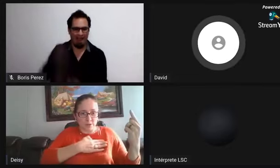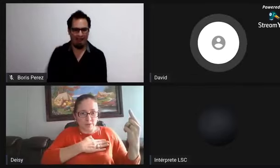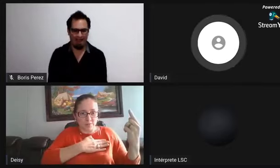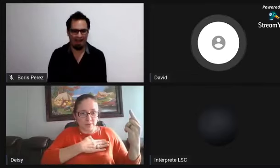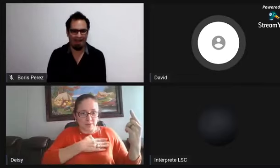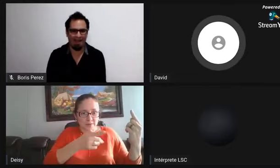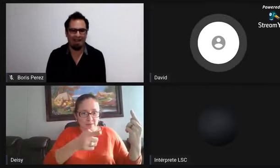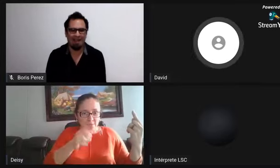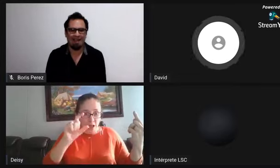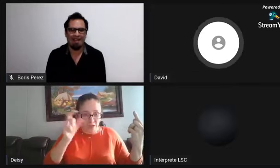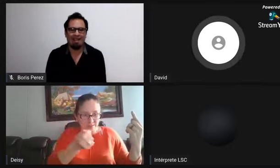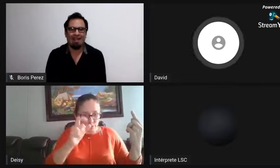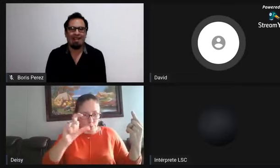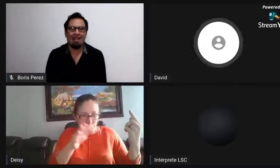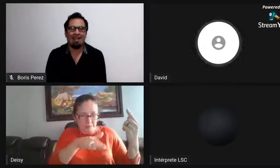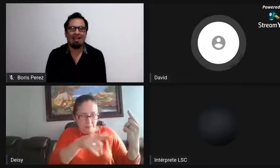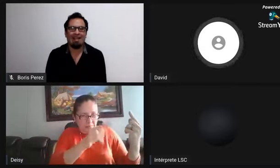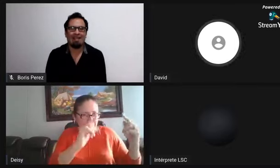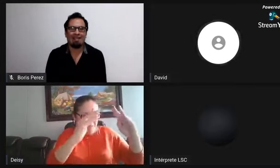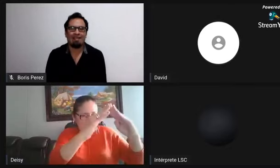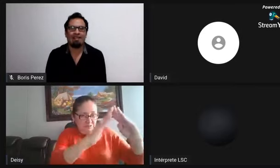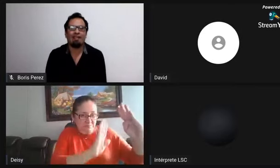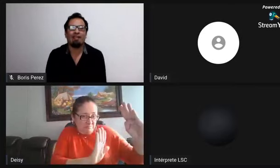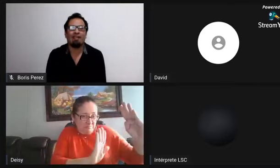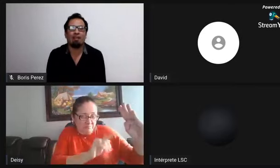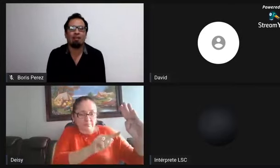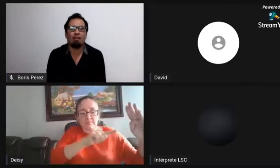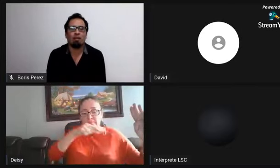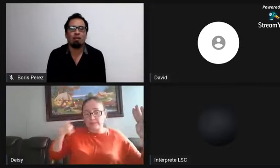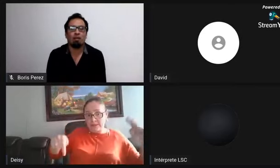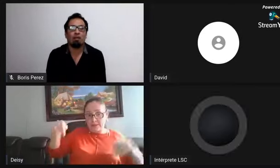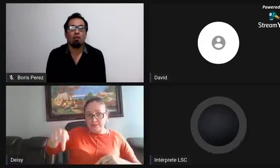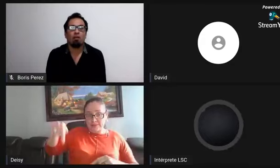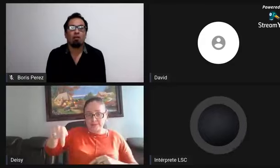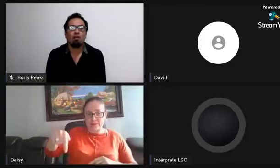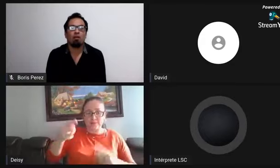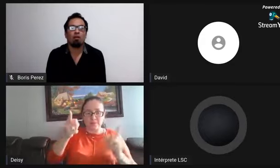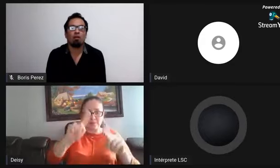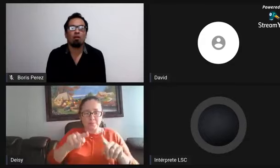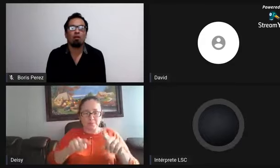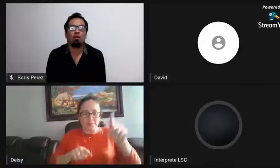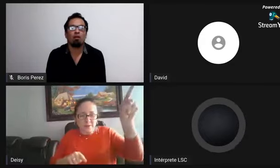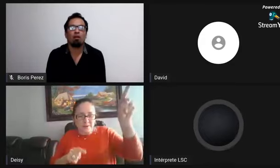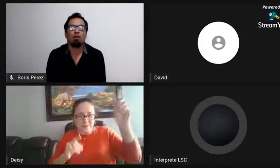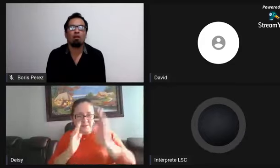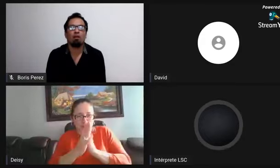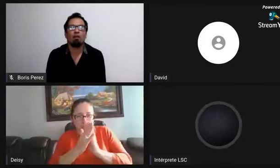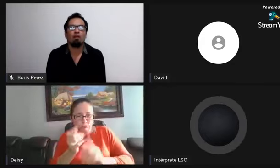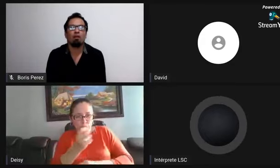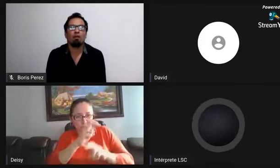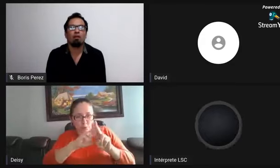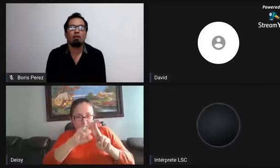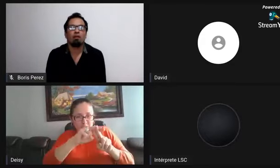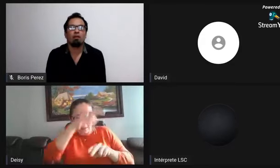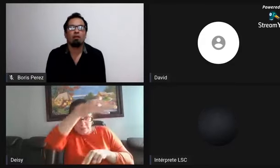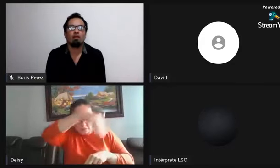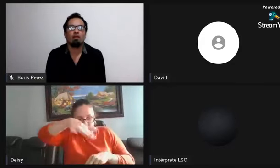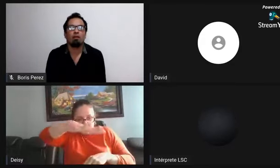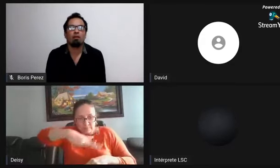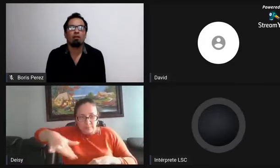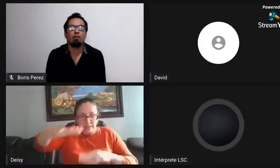no, No, no es en Santa Marta, está ubicado en Cúcuta. bueno, yo pensé que era allá. Bueno, ese museo,